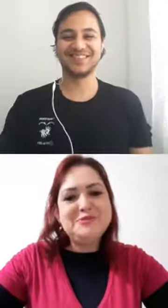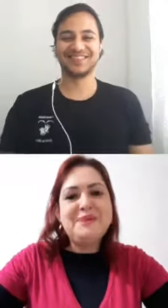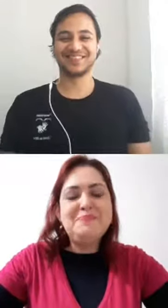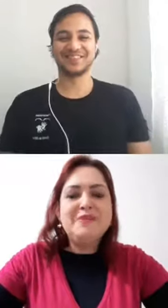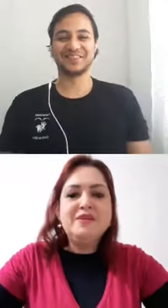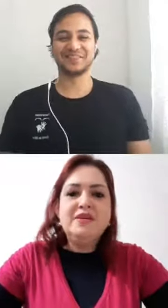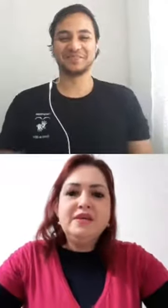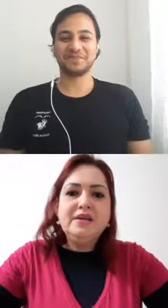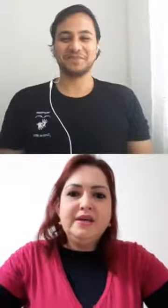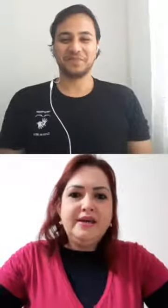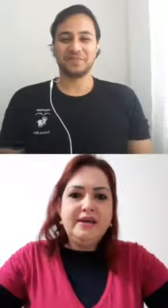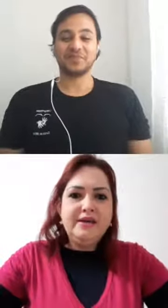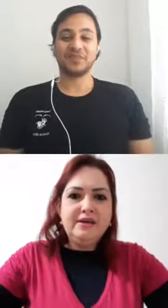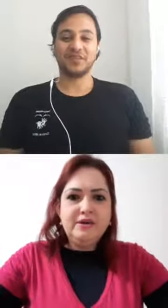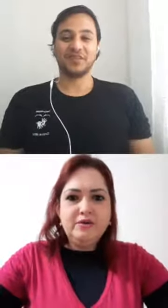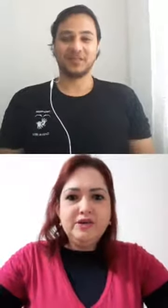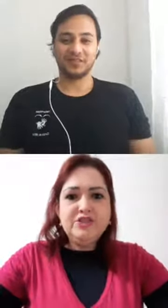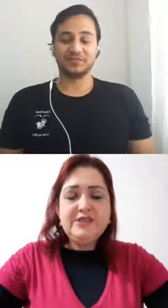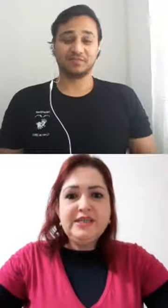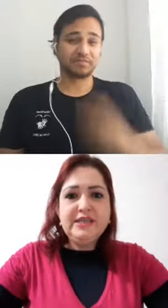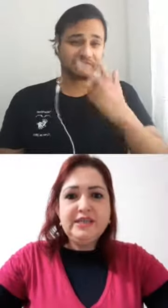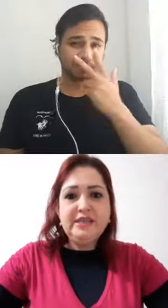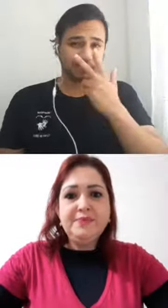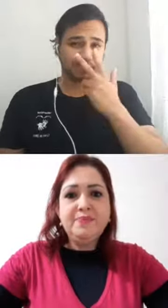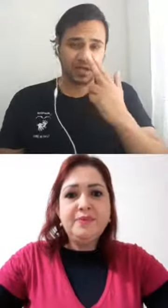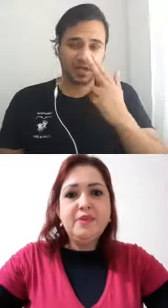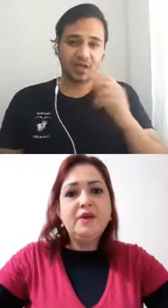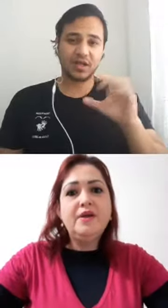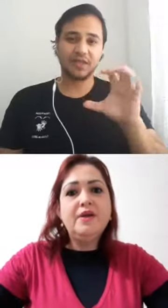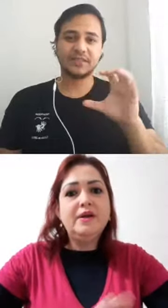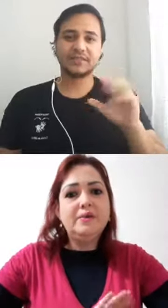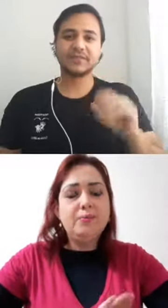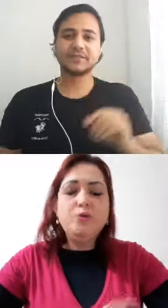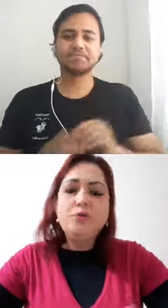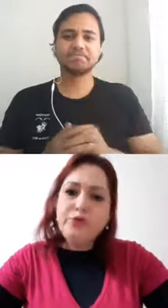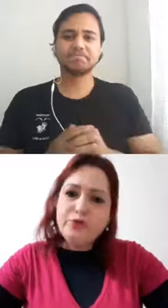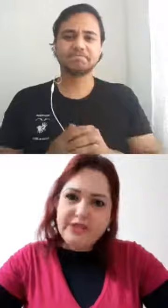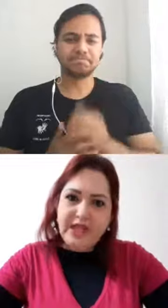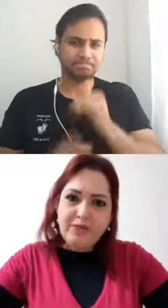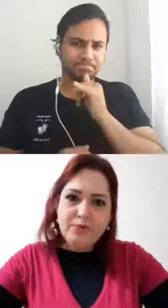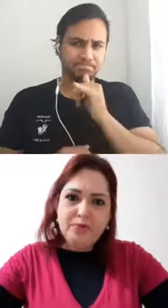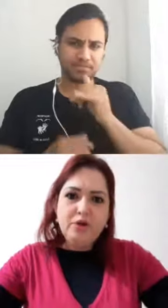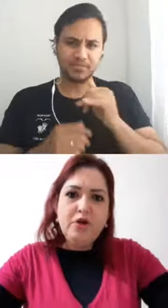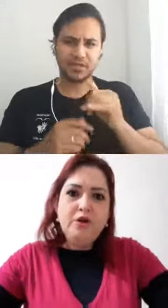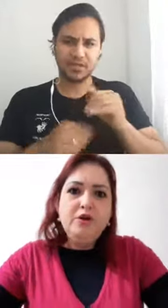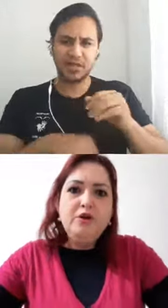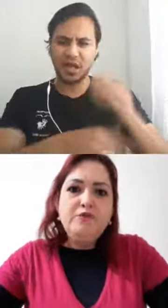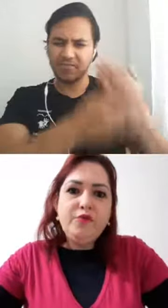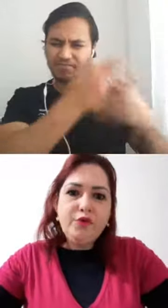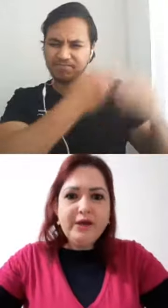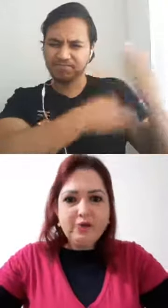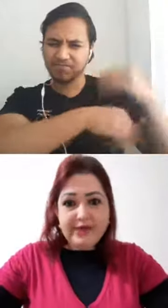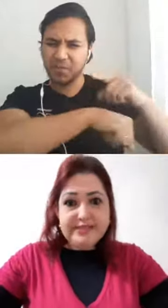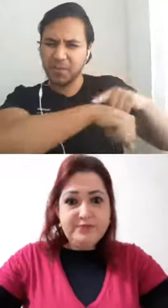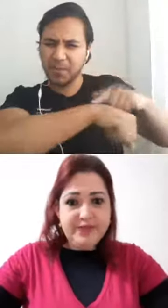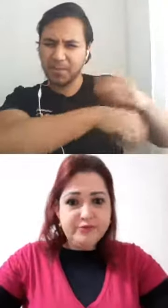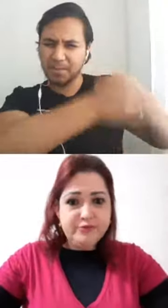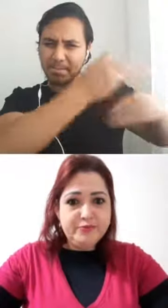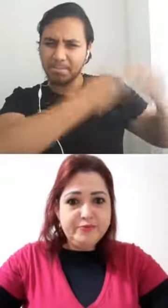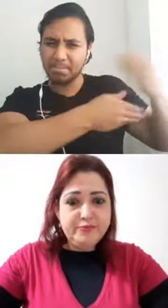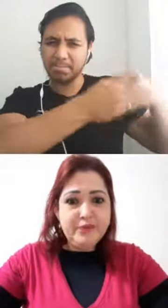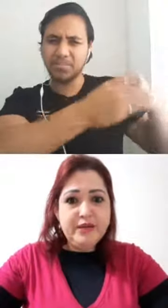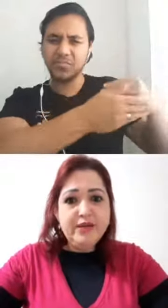Isso, tá. Eu acho assim que por muito tempo foi o